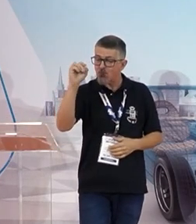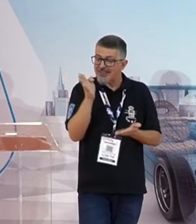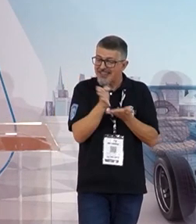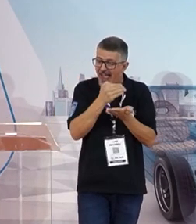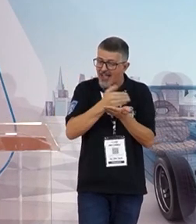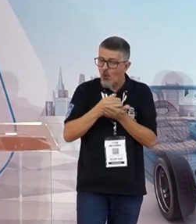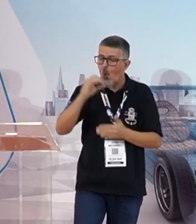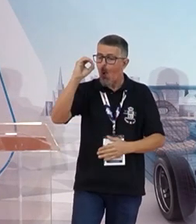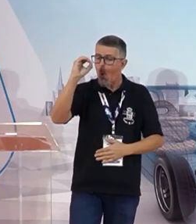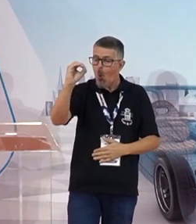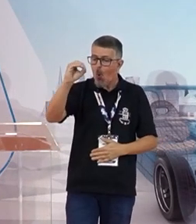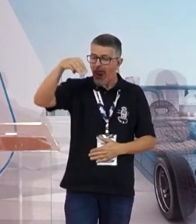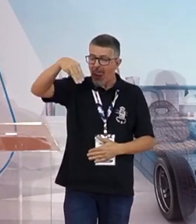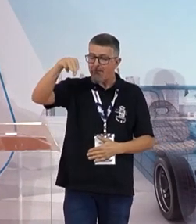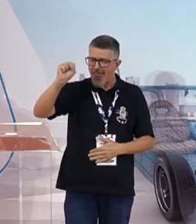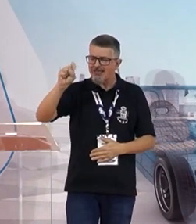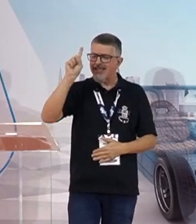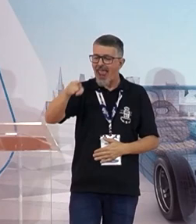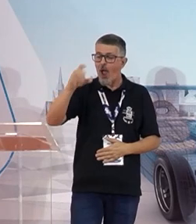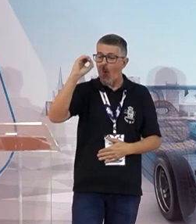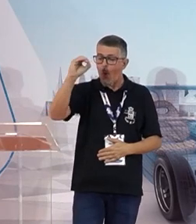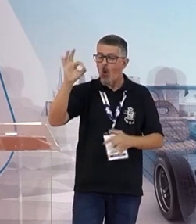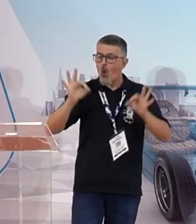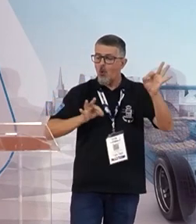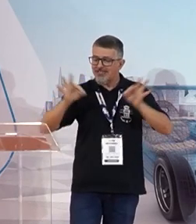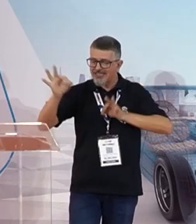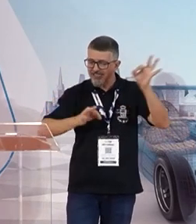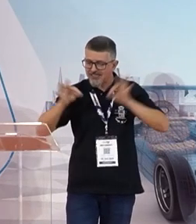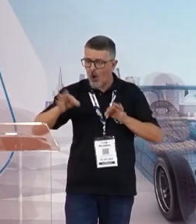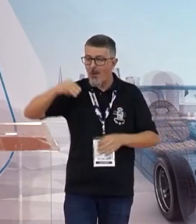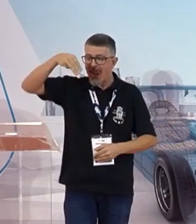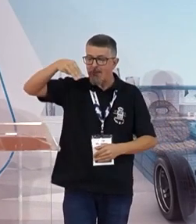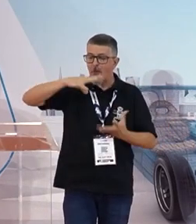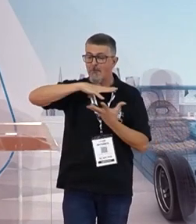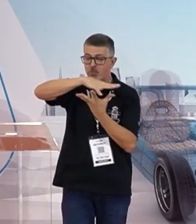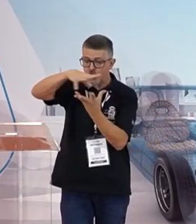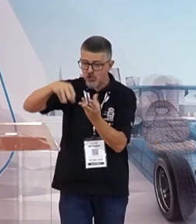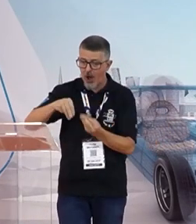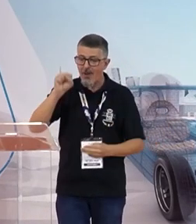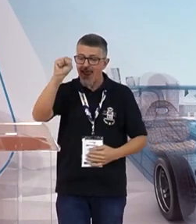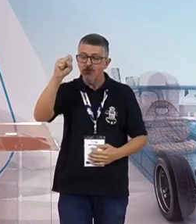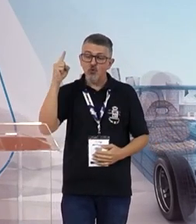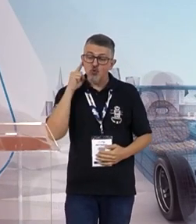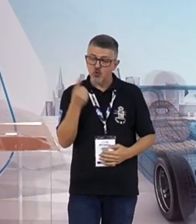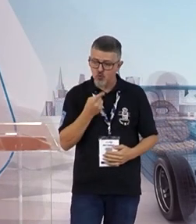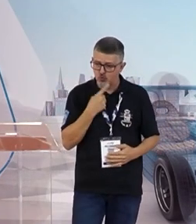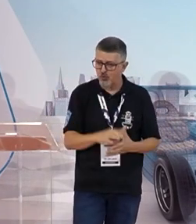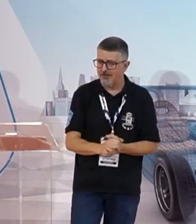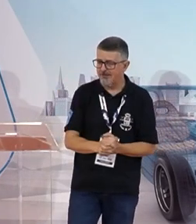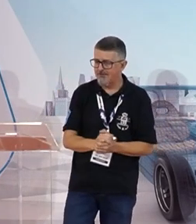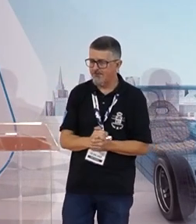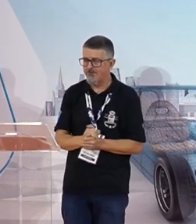Esses dados são da Organização Mundial da Saúde. Organização Mundial da Saúde.